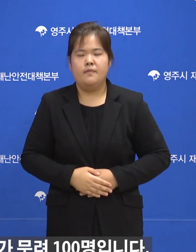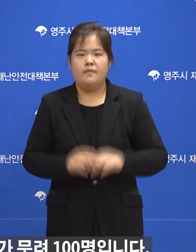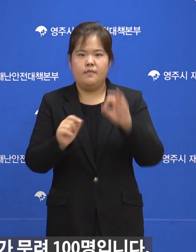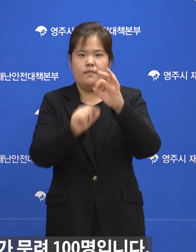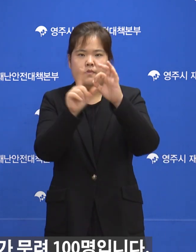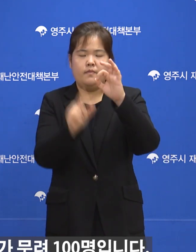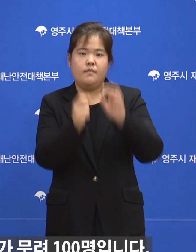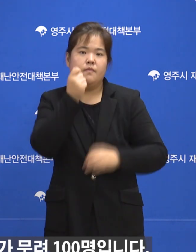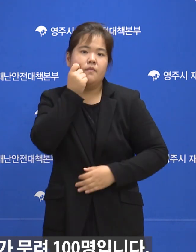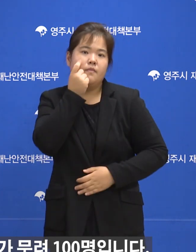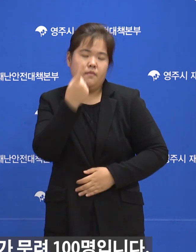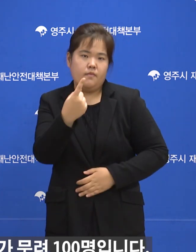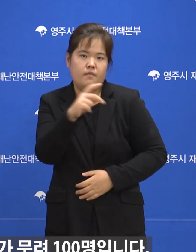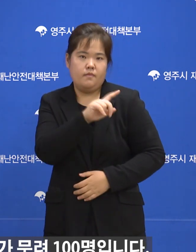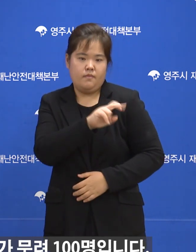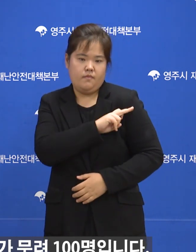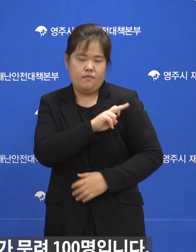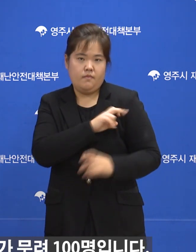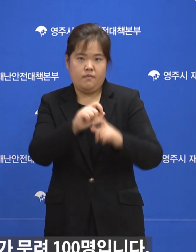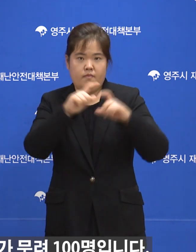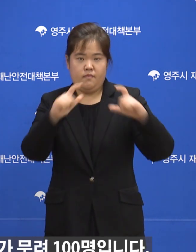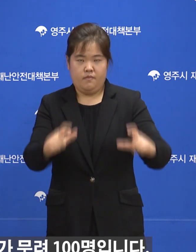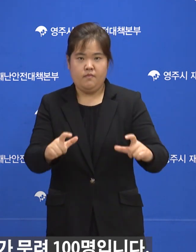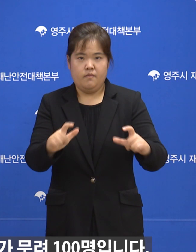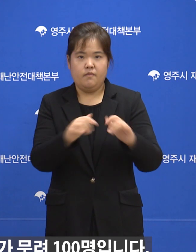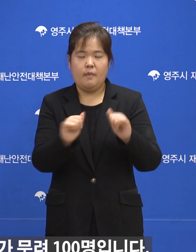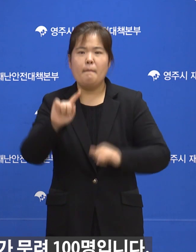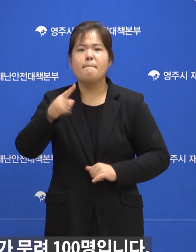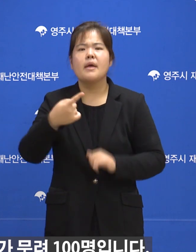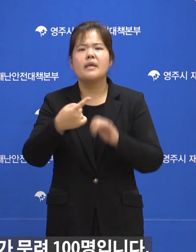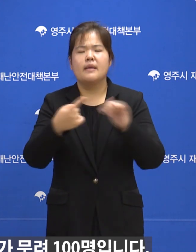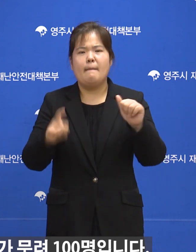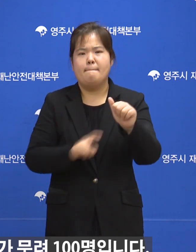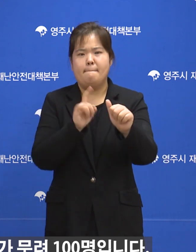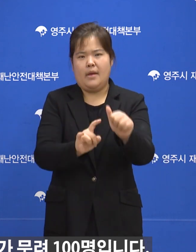10월 한 달간 지역 확진자 수가 무려 100명입니다.